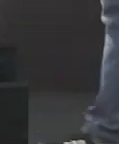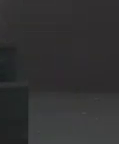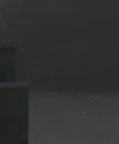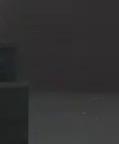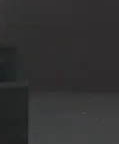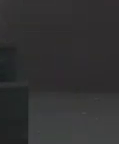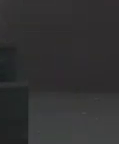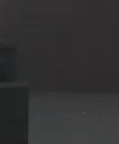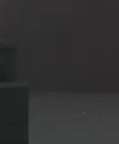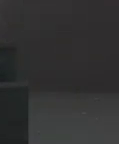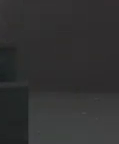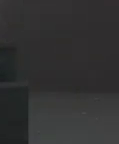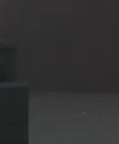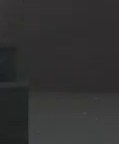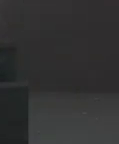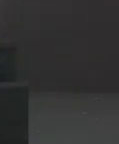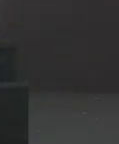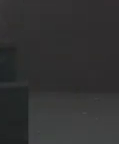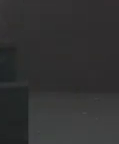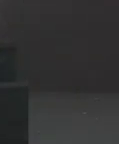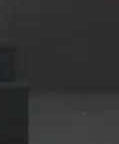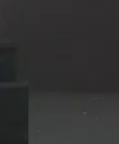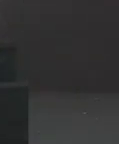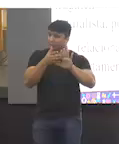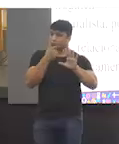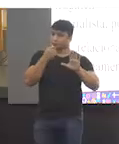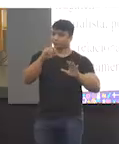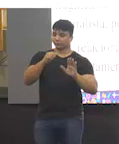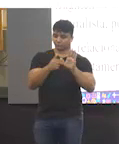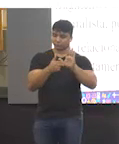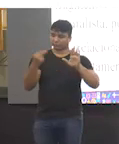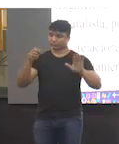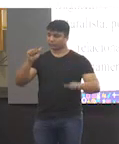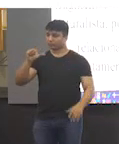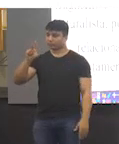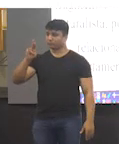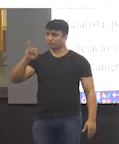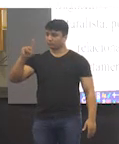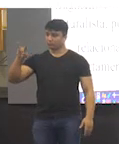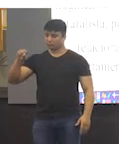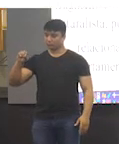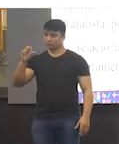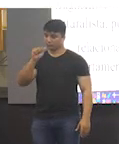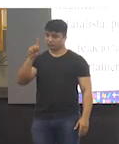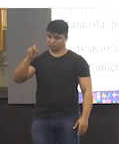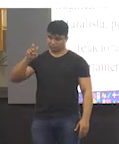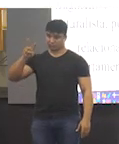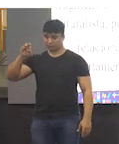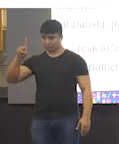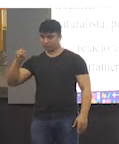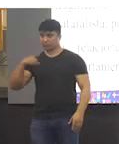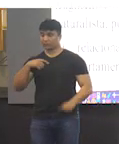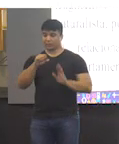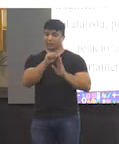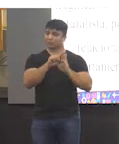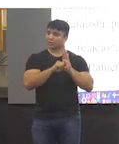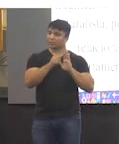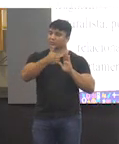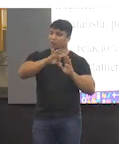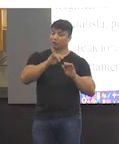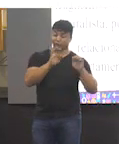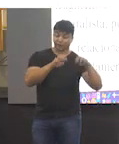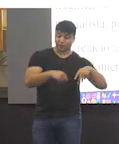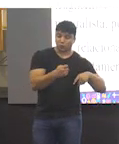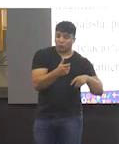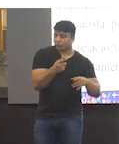preocupa. O texto de Aloysio Azevedo é representativo do naturalismo vigente no final do século XIX.